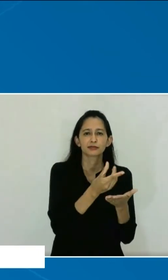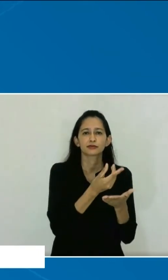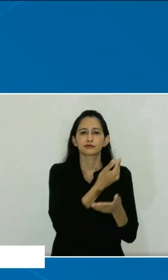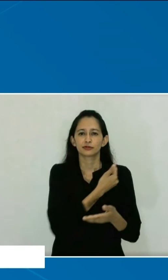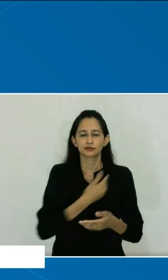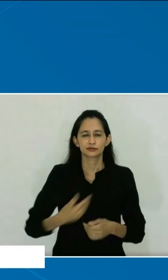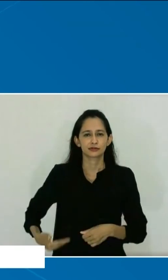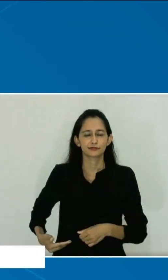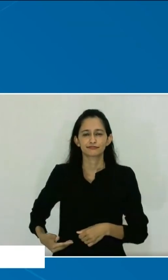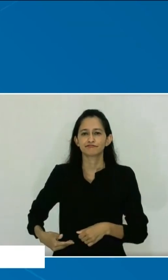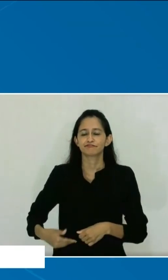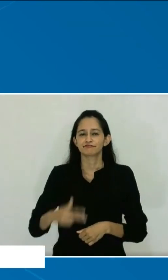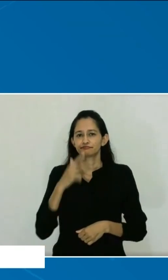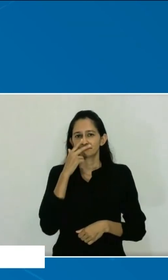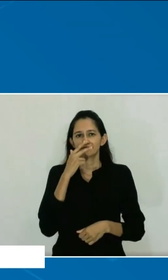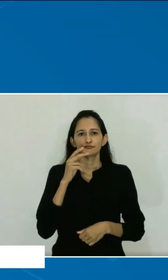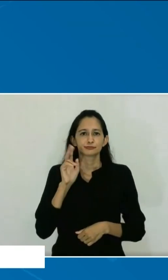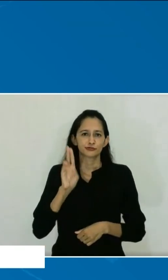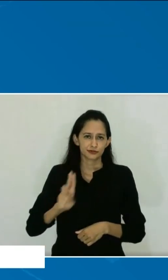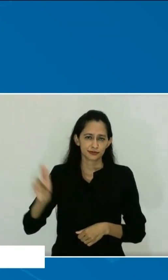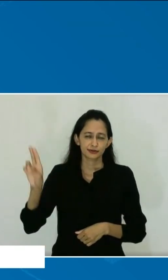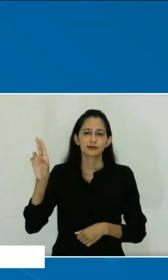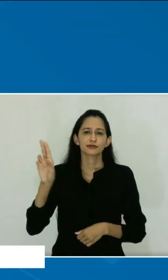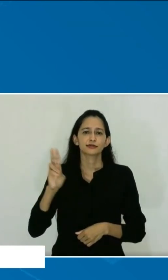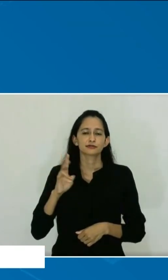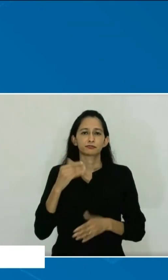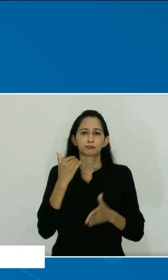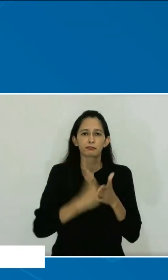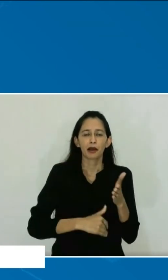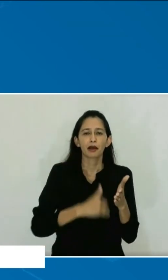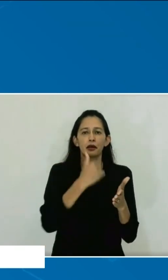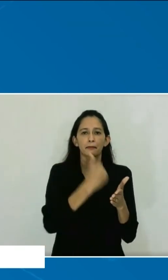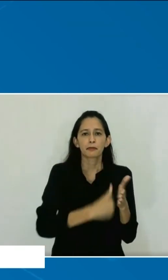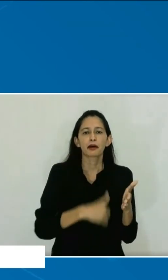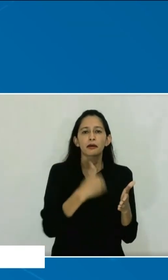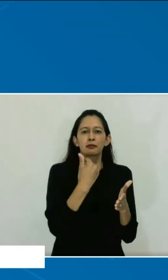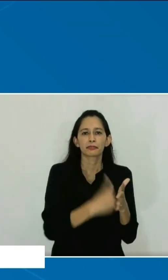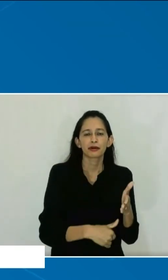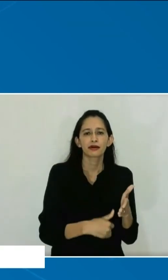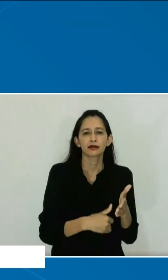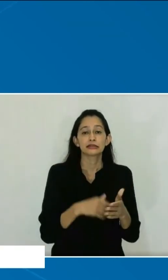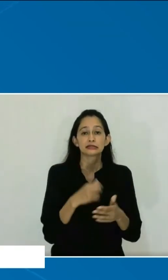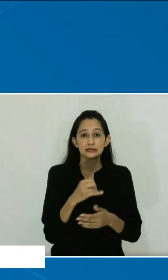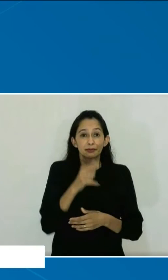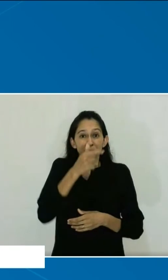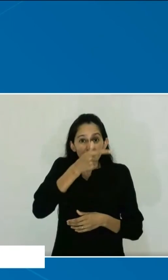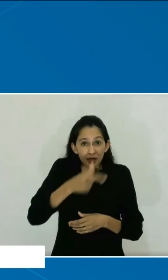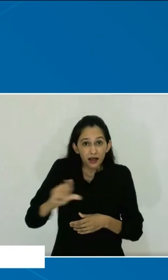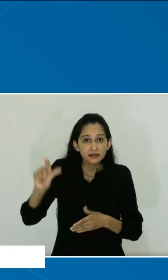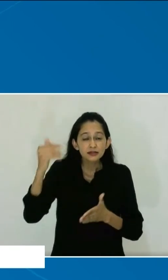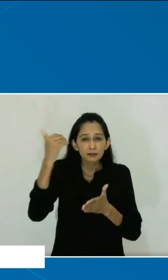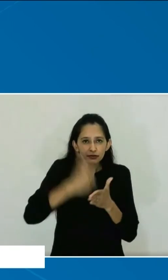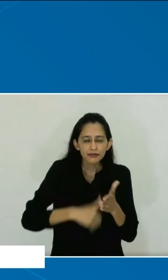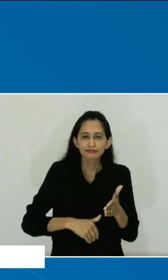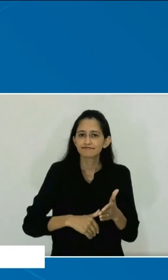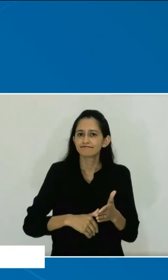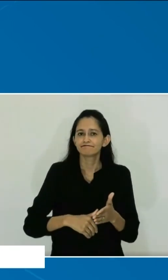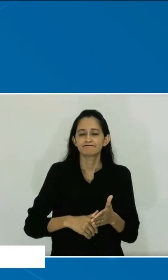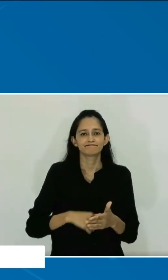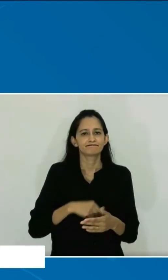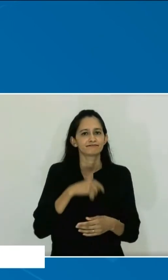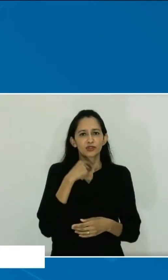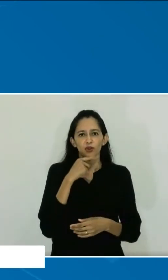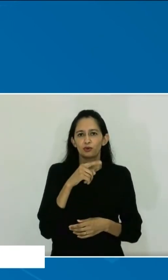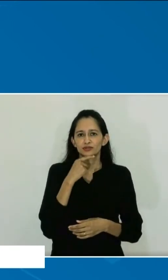públicas já vem diminuindo. Então, esse corte, ele seria simplesmente o ponto final.